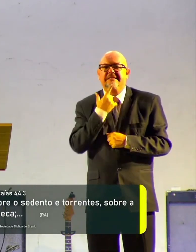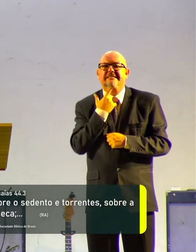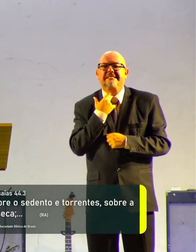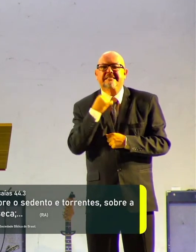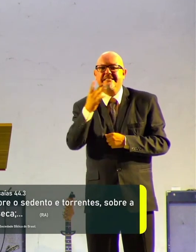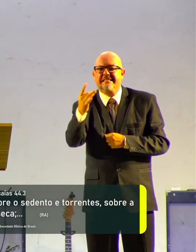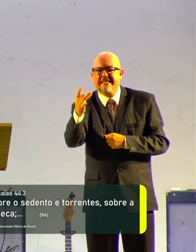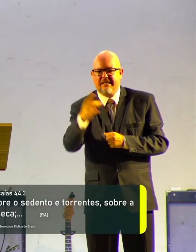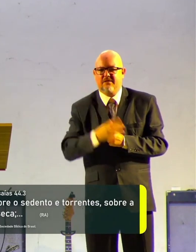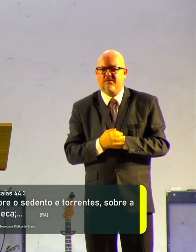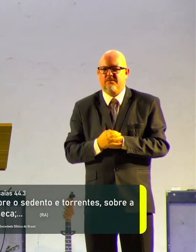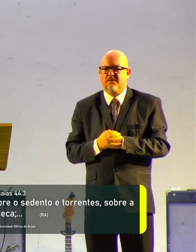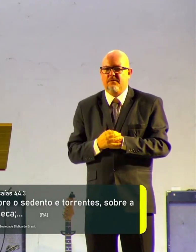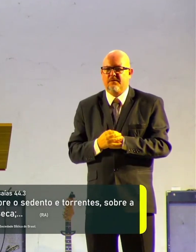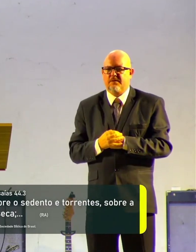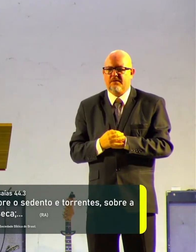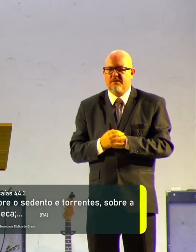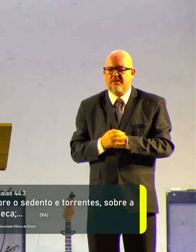sedento.